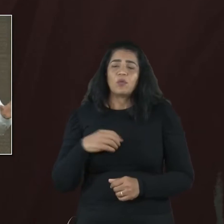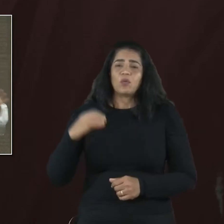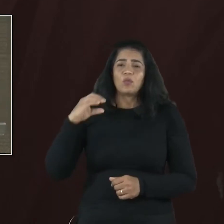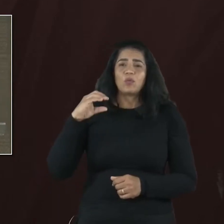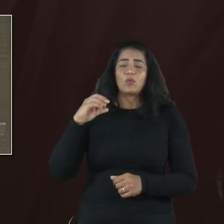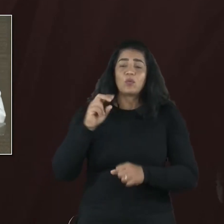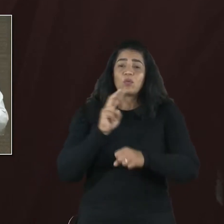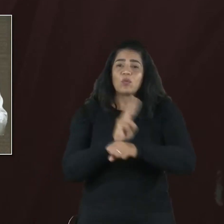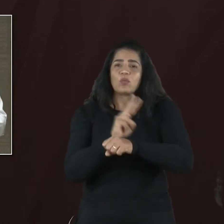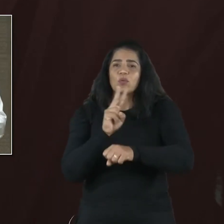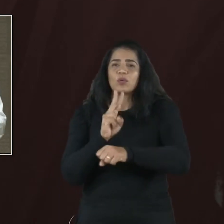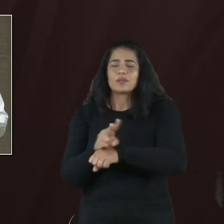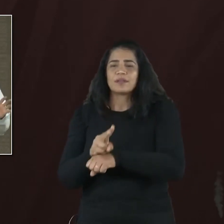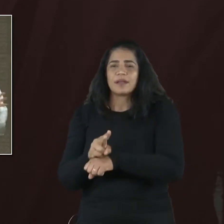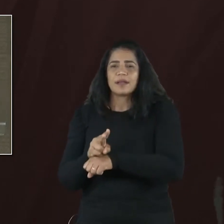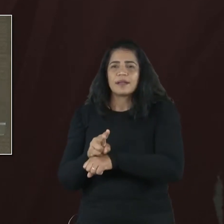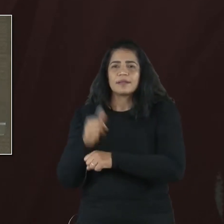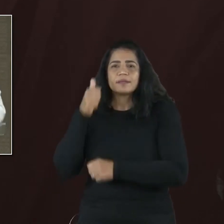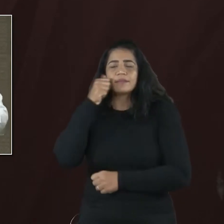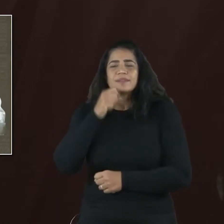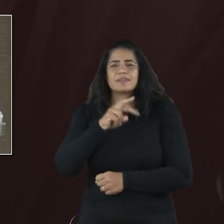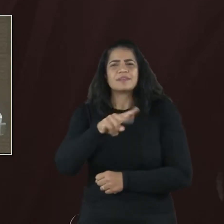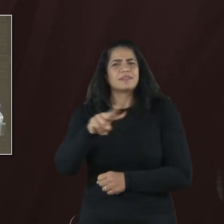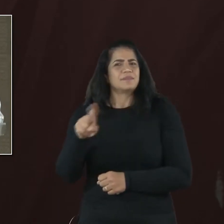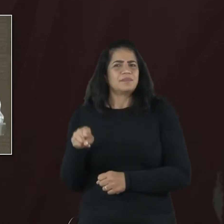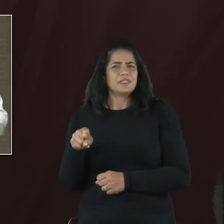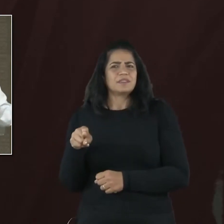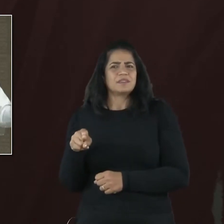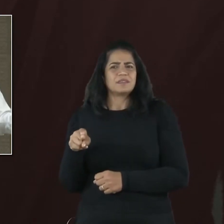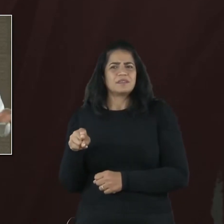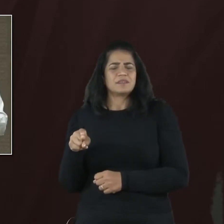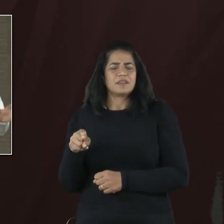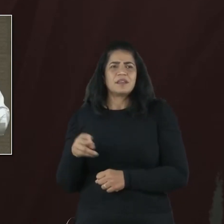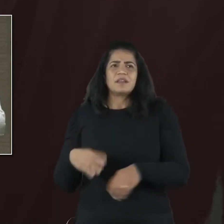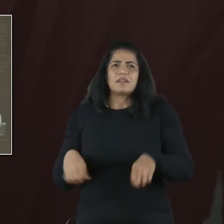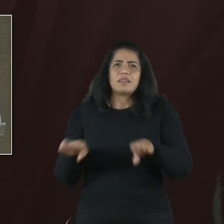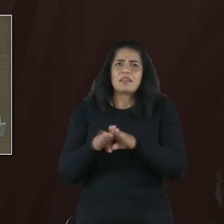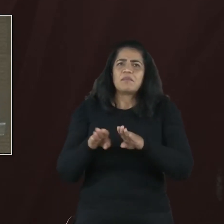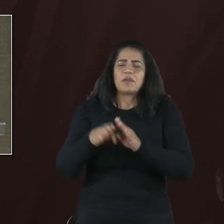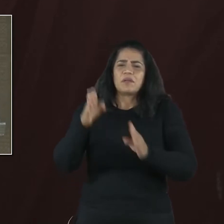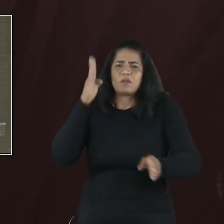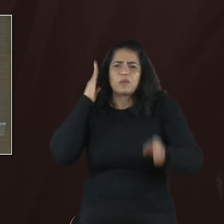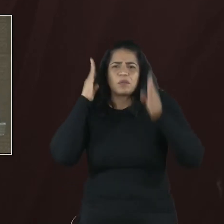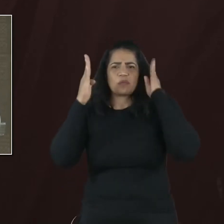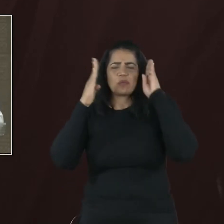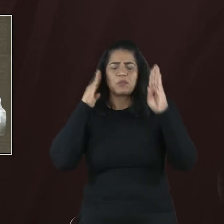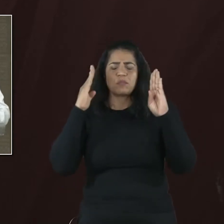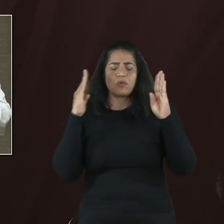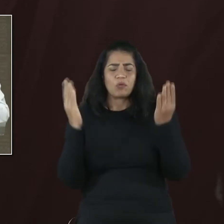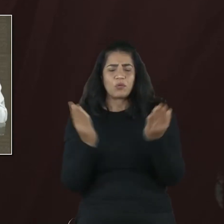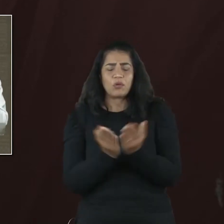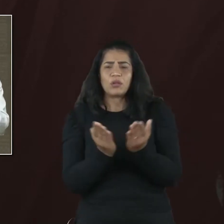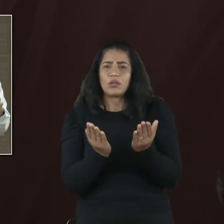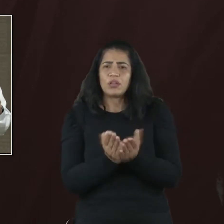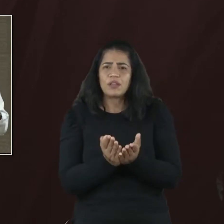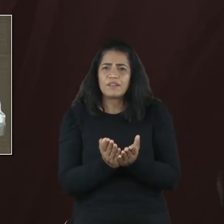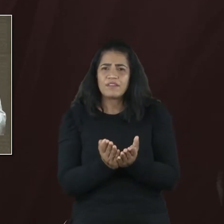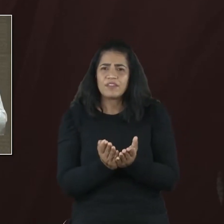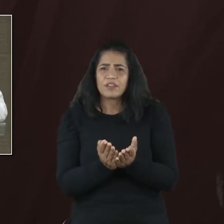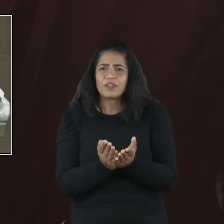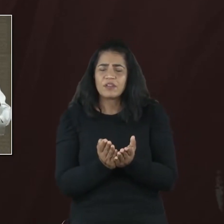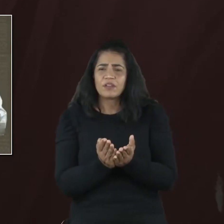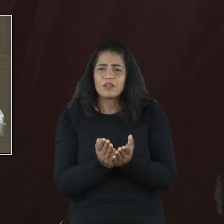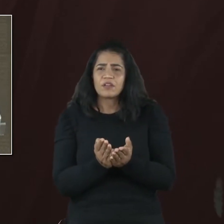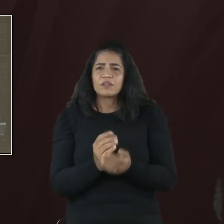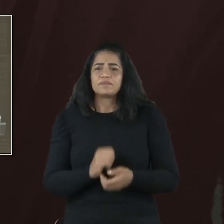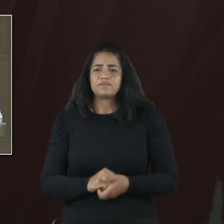O Expo Livro, quando estava atuando, e hoje no Sul está atuando, irmão, está ganhando simpatia